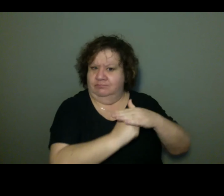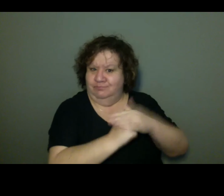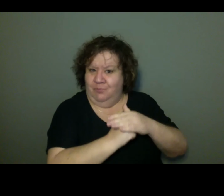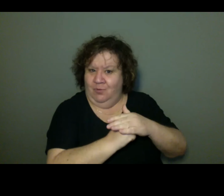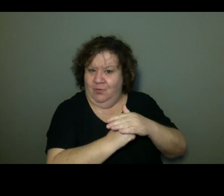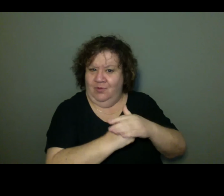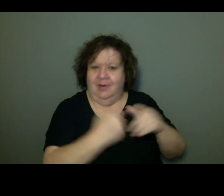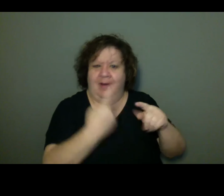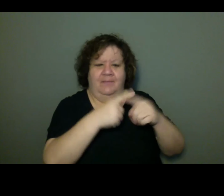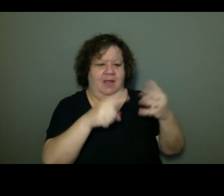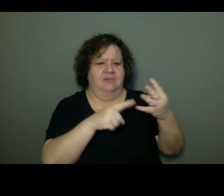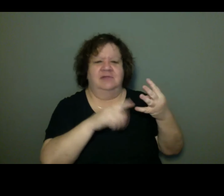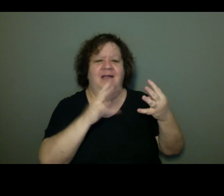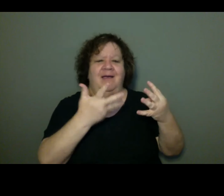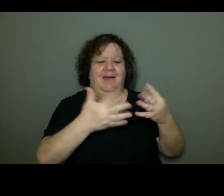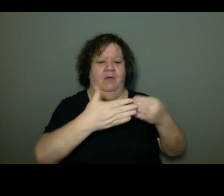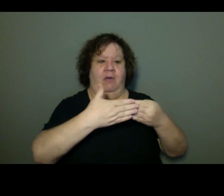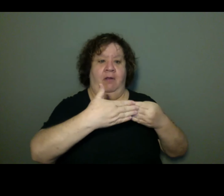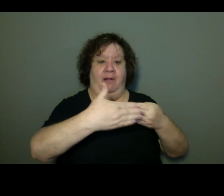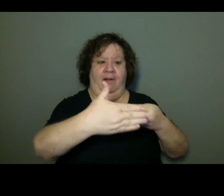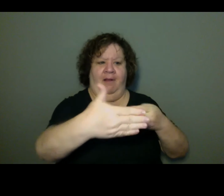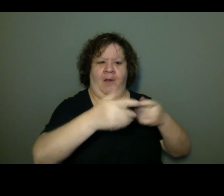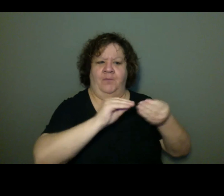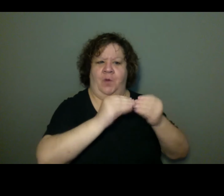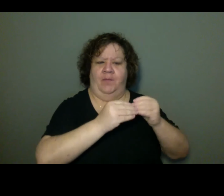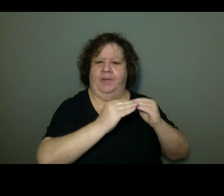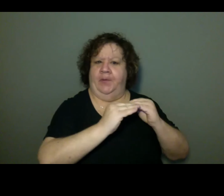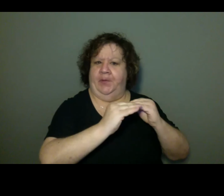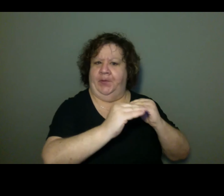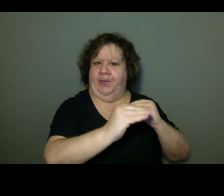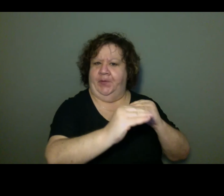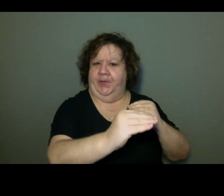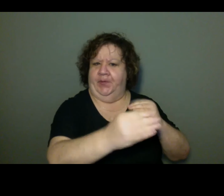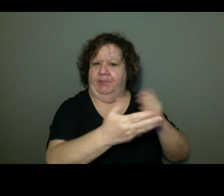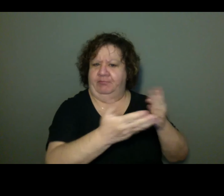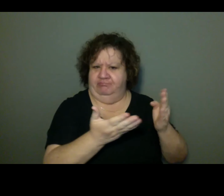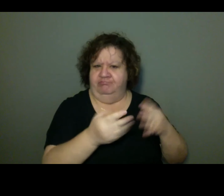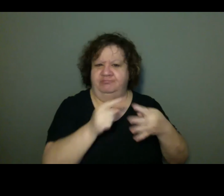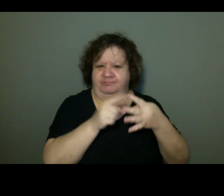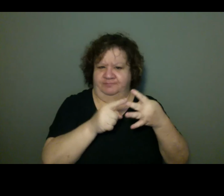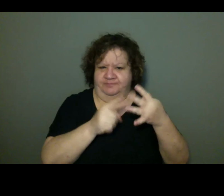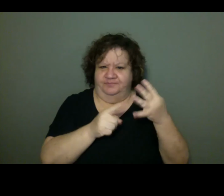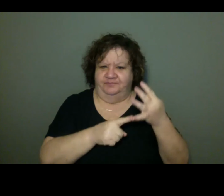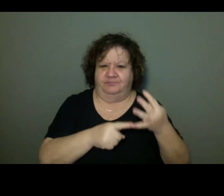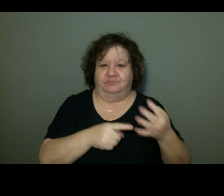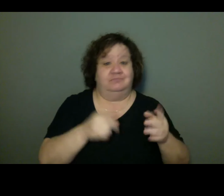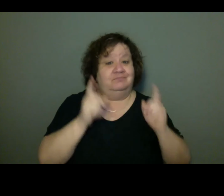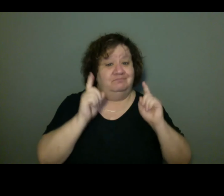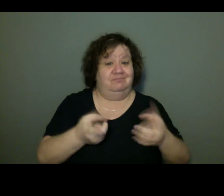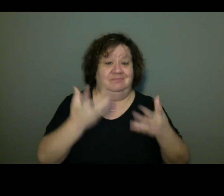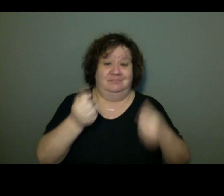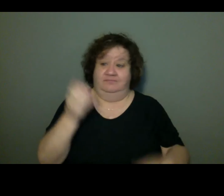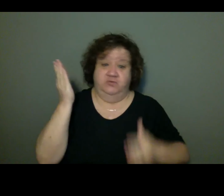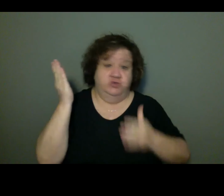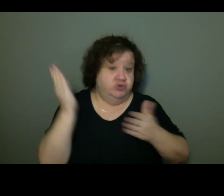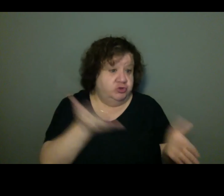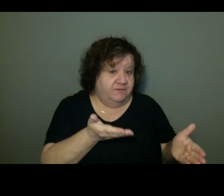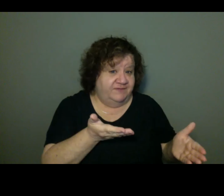los cuidados alternativos. También la importancia de que los servicios sociales se centren en tres niveles